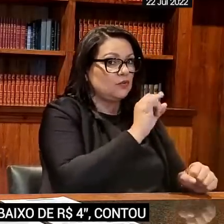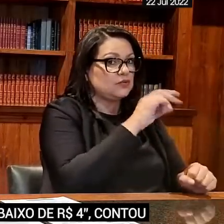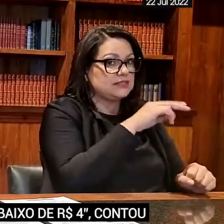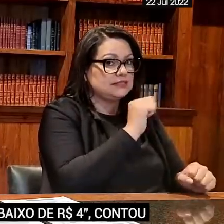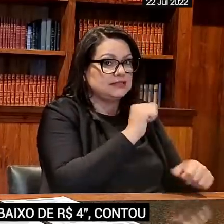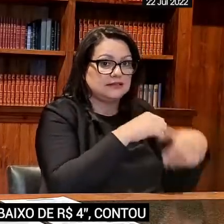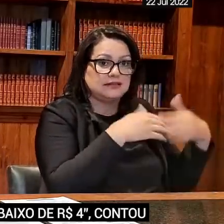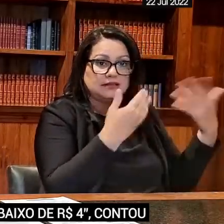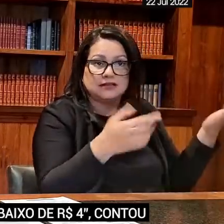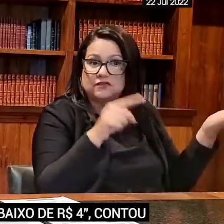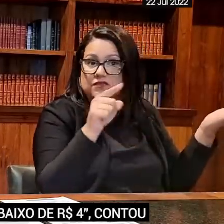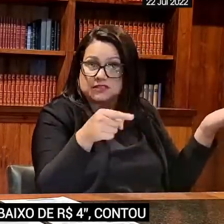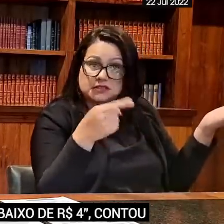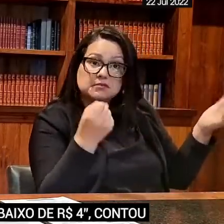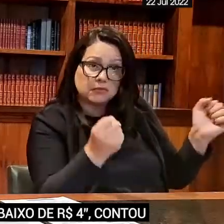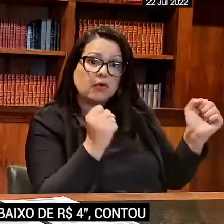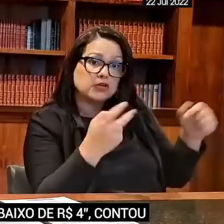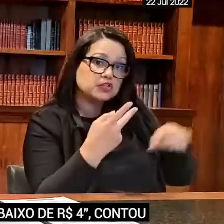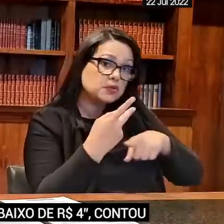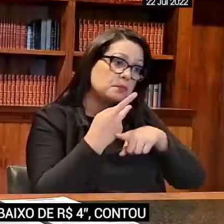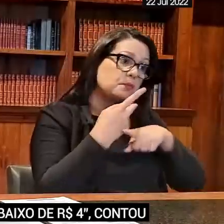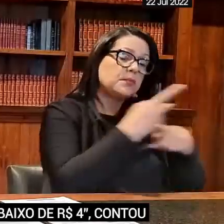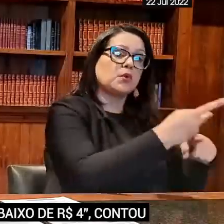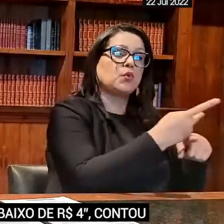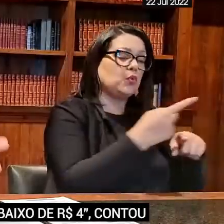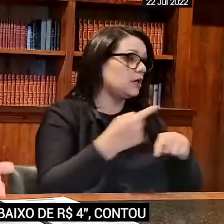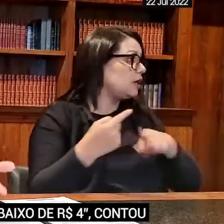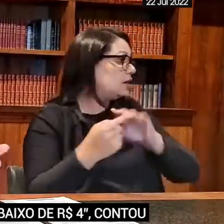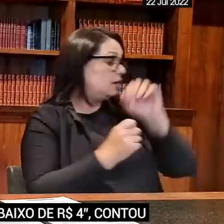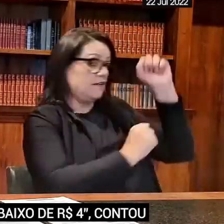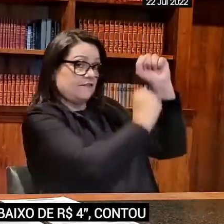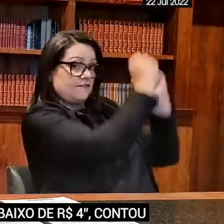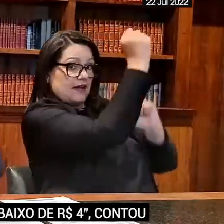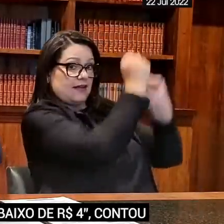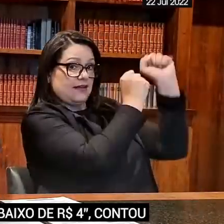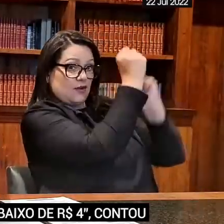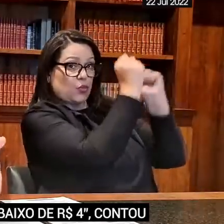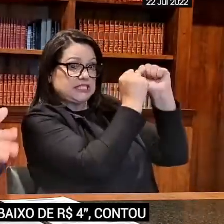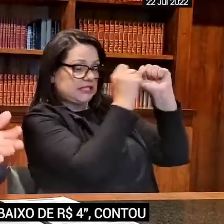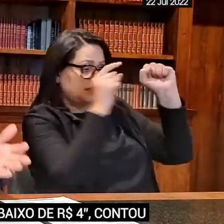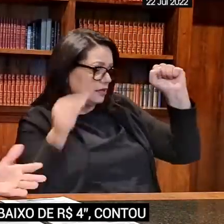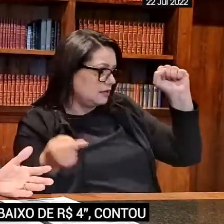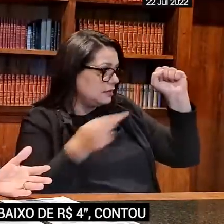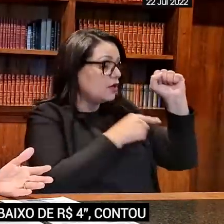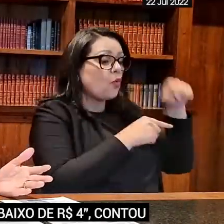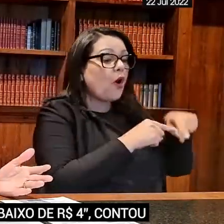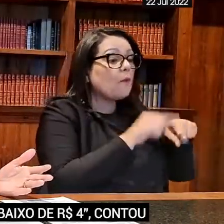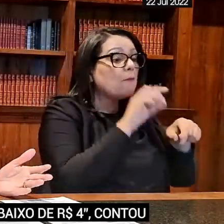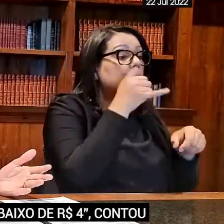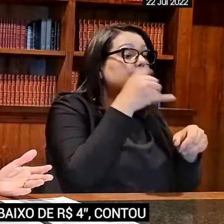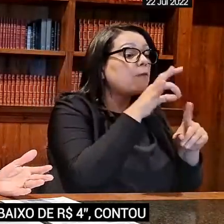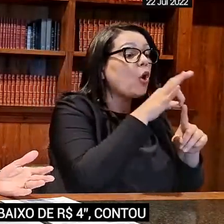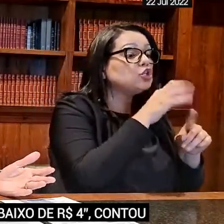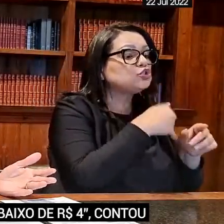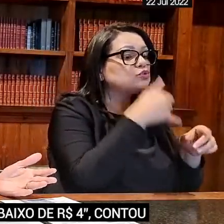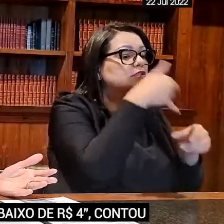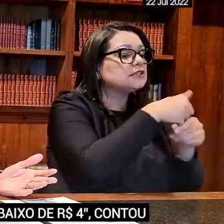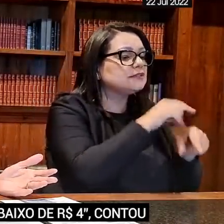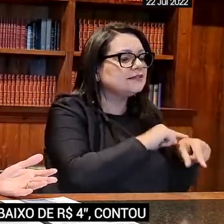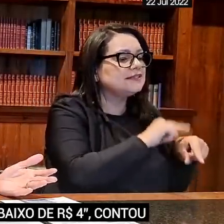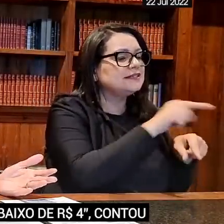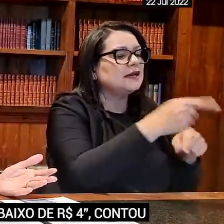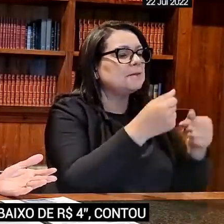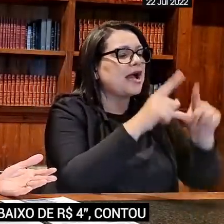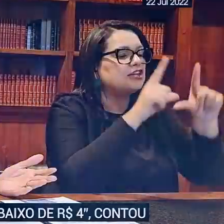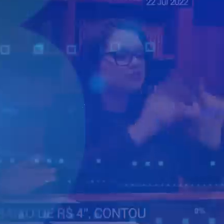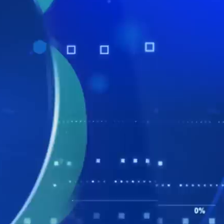endereço o tipo consequência você vai achar um posto mais próximo você e ali deve ter o